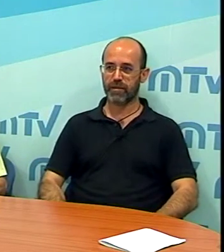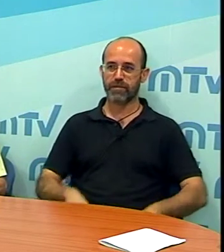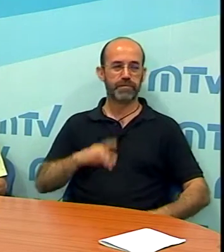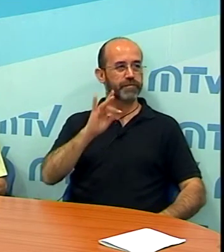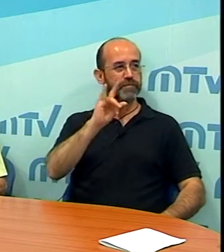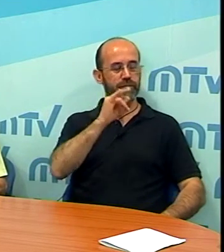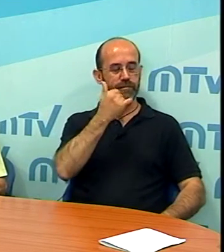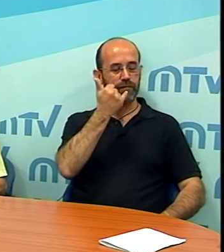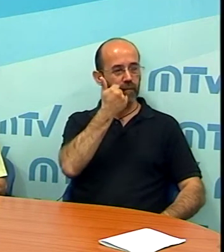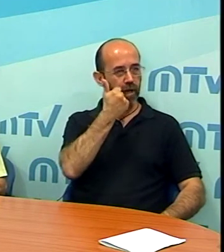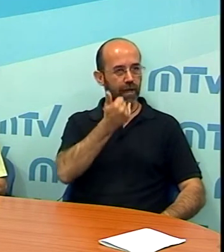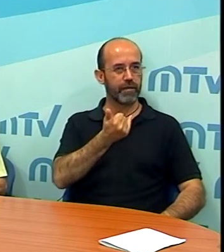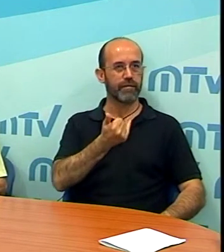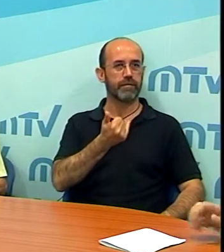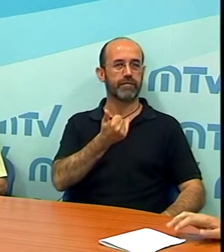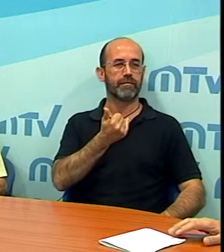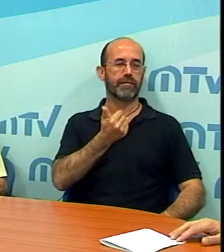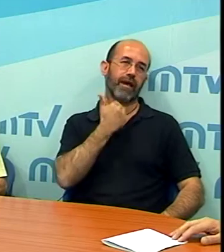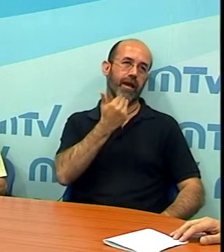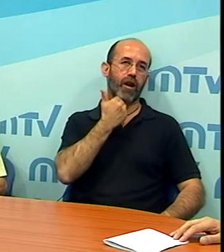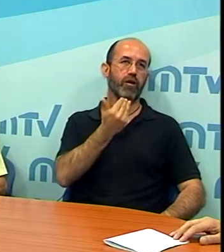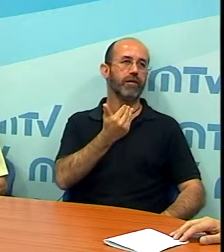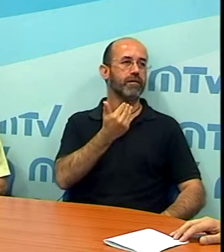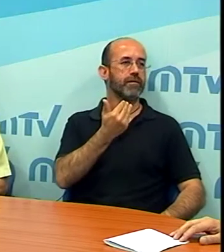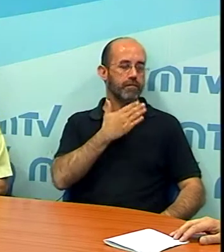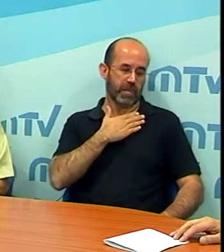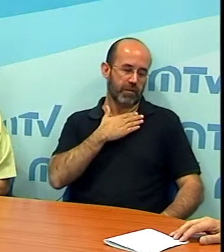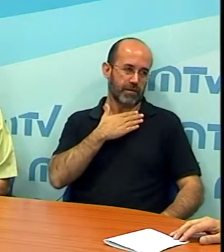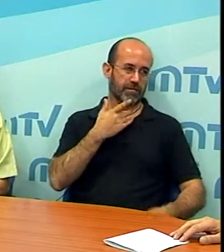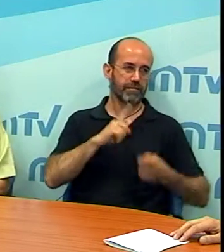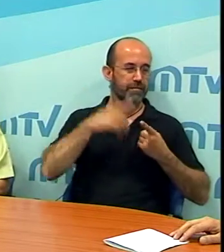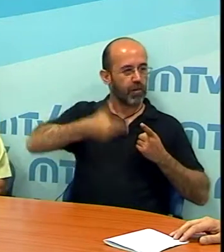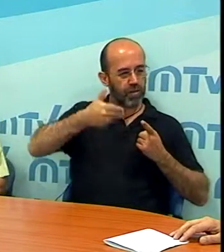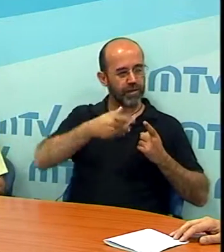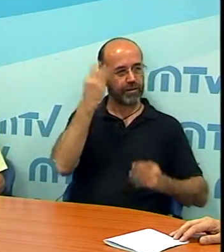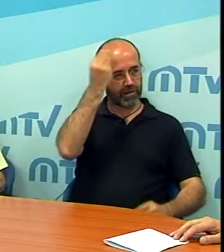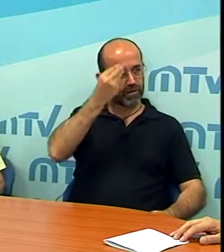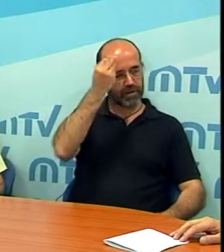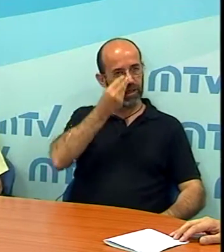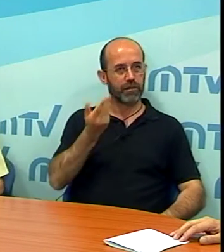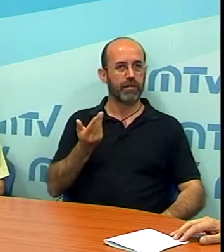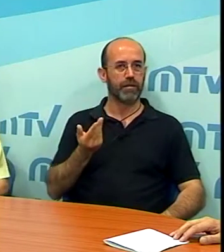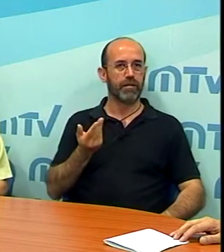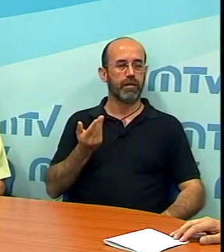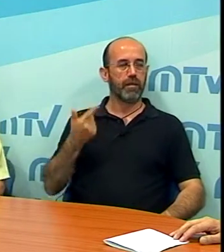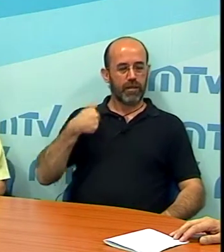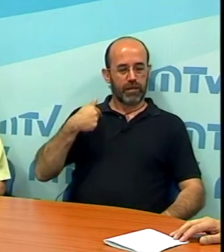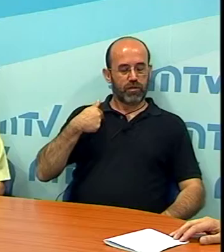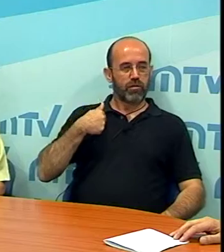Ángel, hay algo muy importante que estaba pensando. Yo